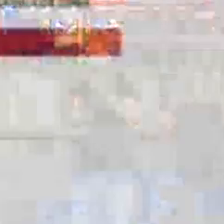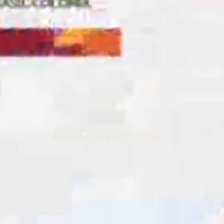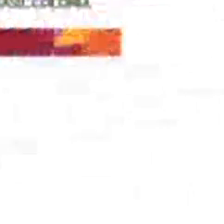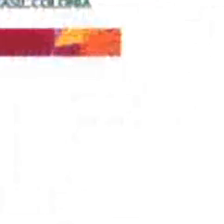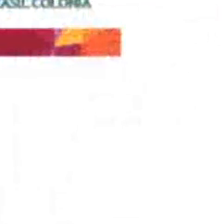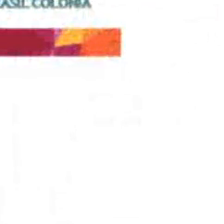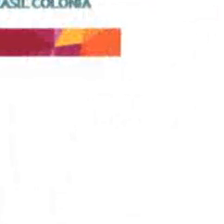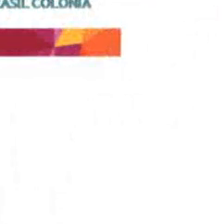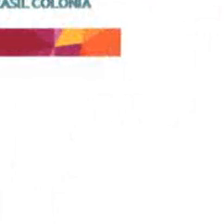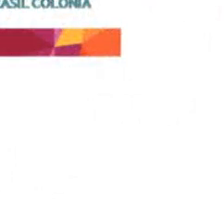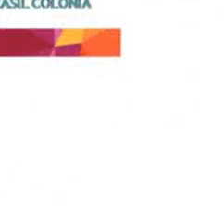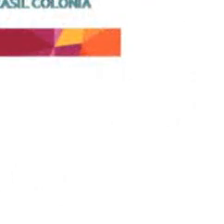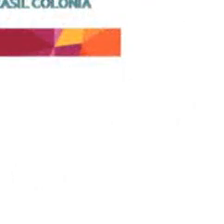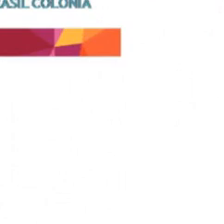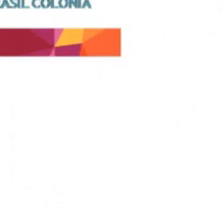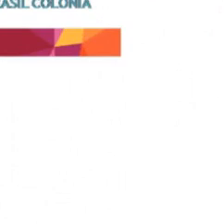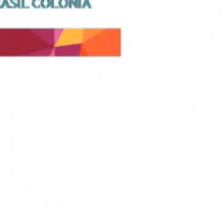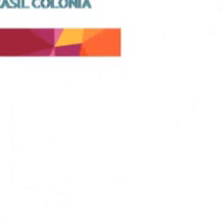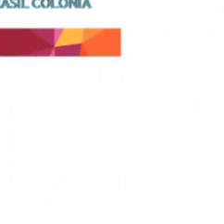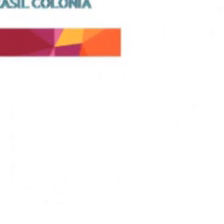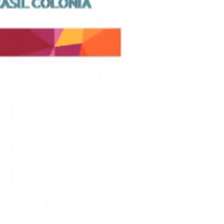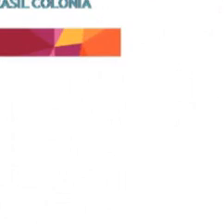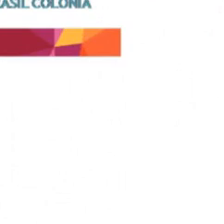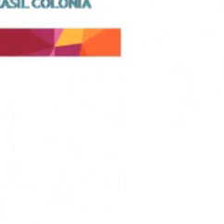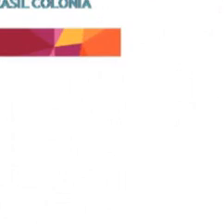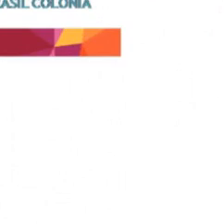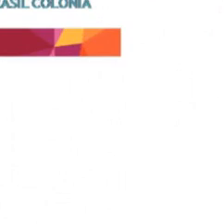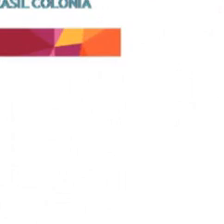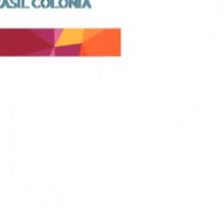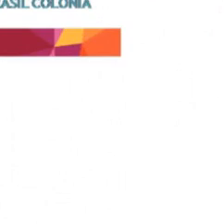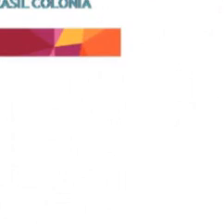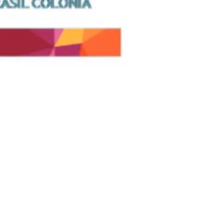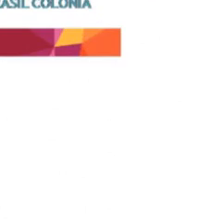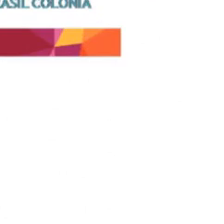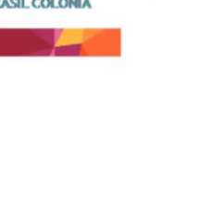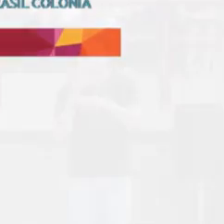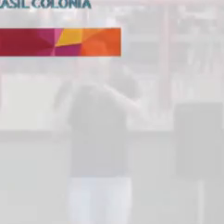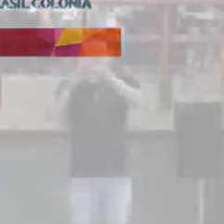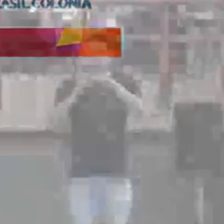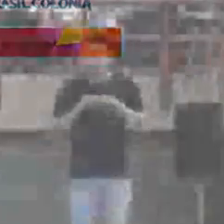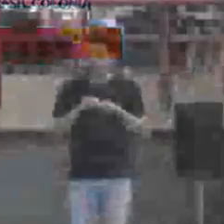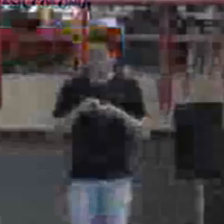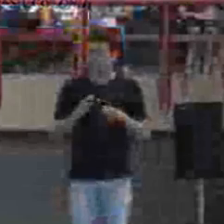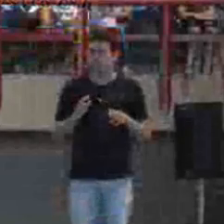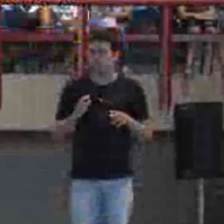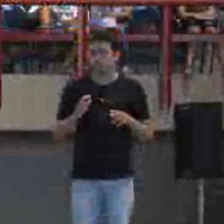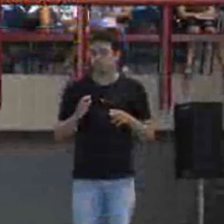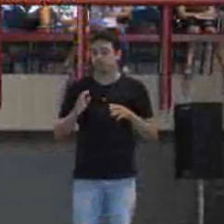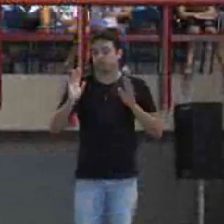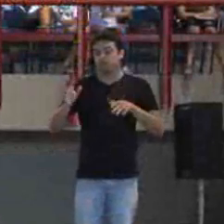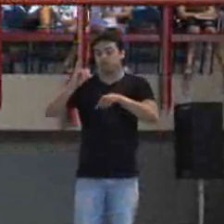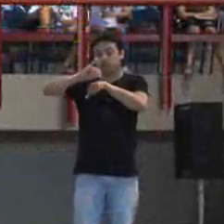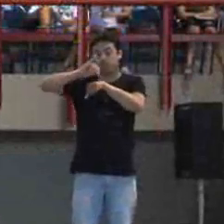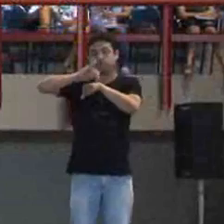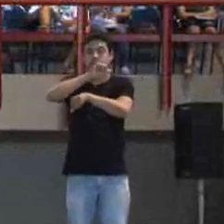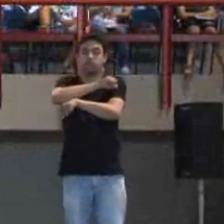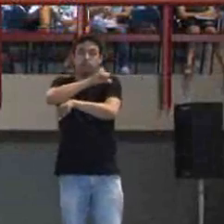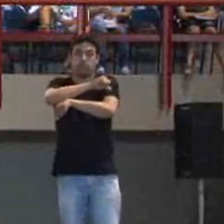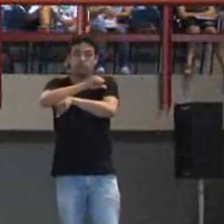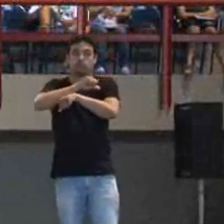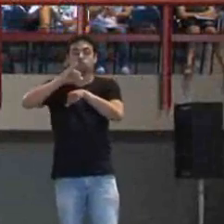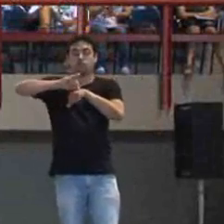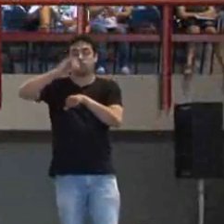brasileira é deslocada para o Rio de Janeiro, tá? Então, eu desloco isso para o Rio de Janeiro.